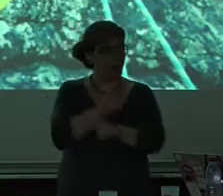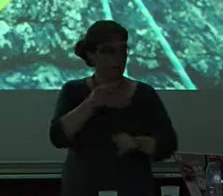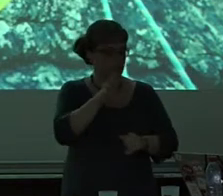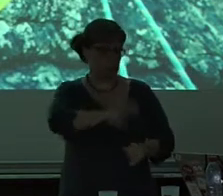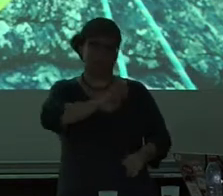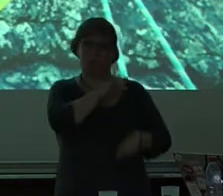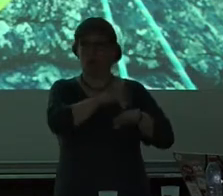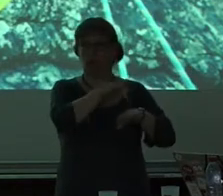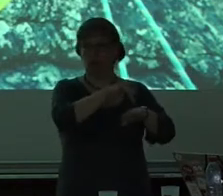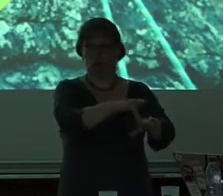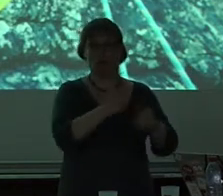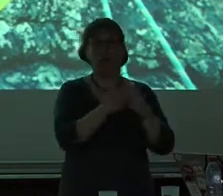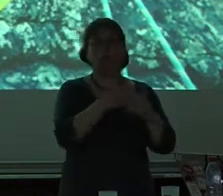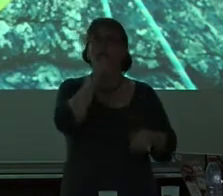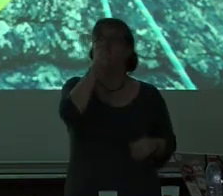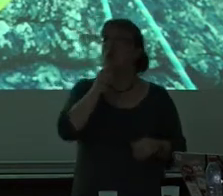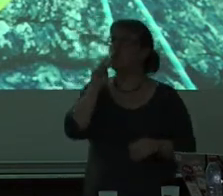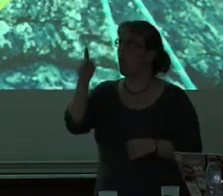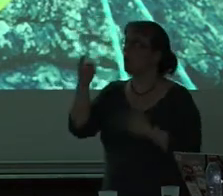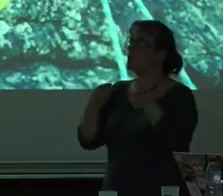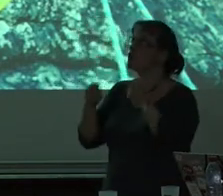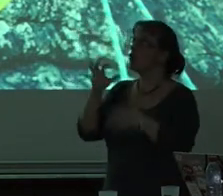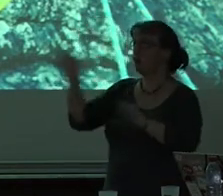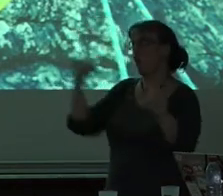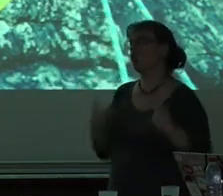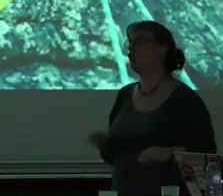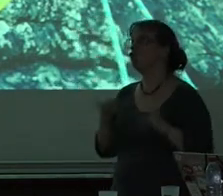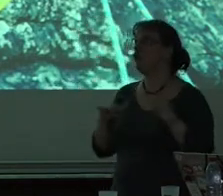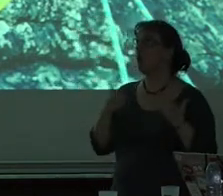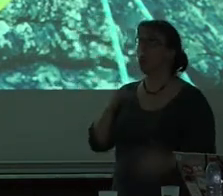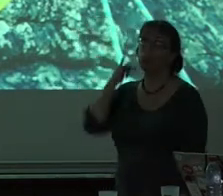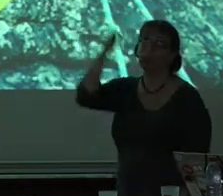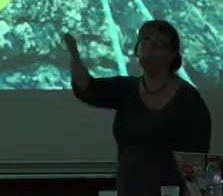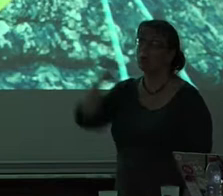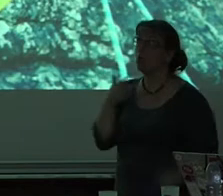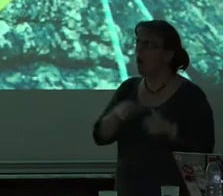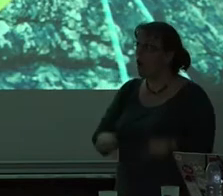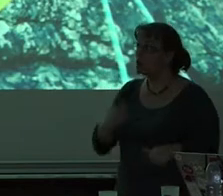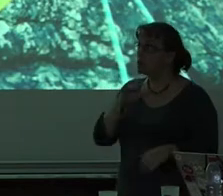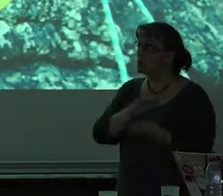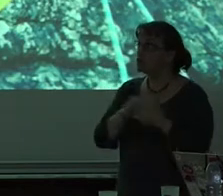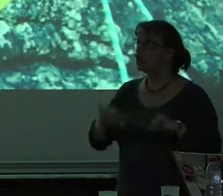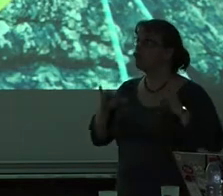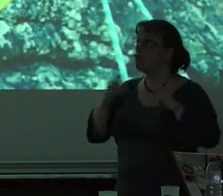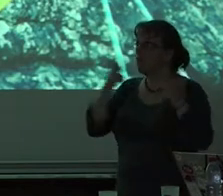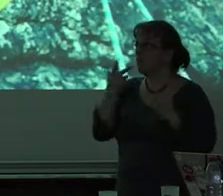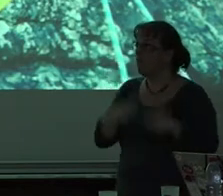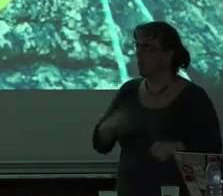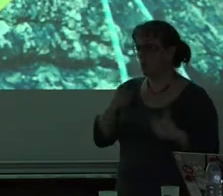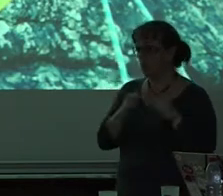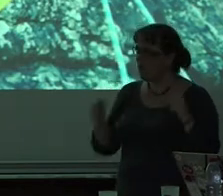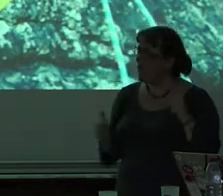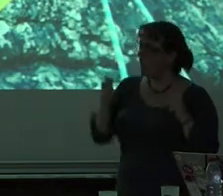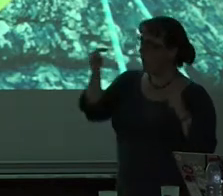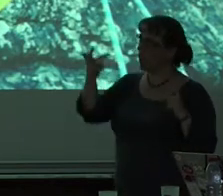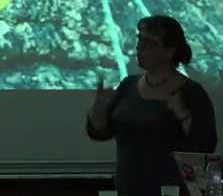vous lui dites... Salut manager, je suis junior, mais je n'ai pas envie de rester junior toute ma vie, j'ai envie de devenir intermédiaire. Le manager